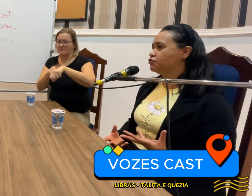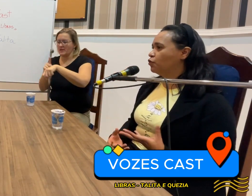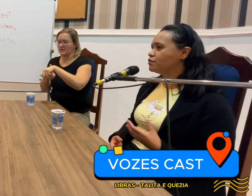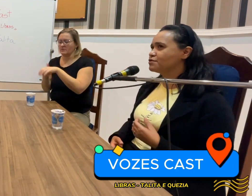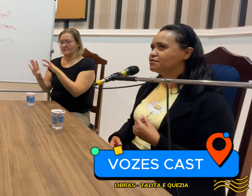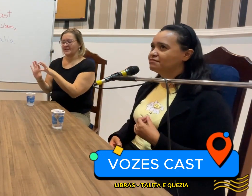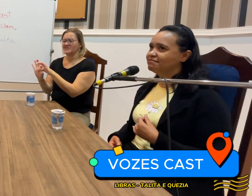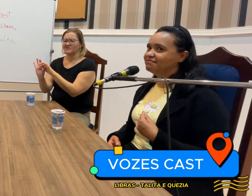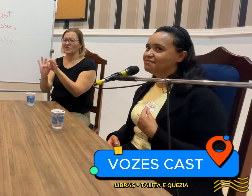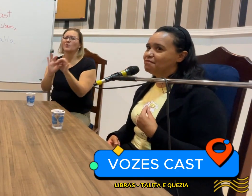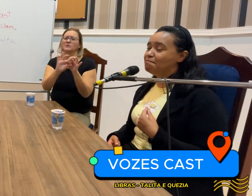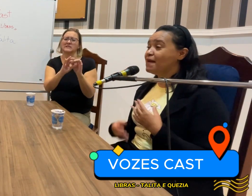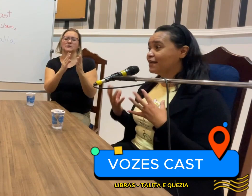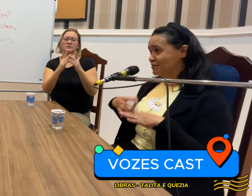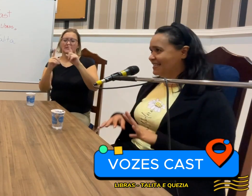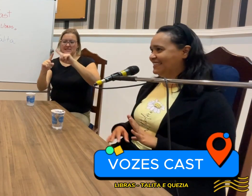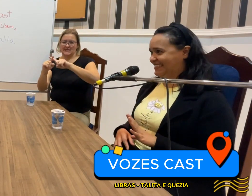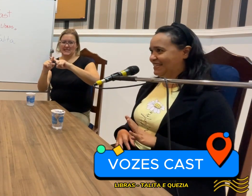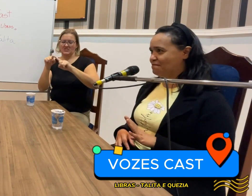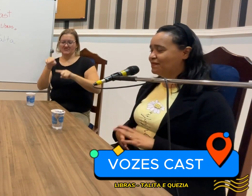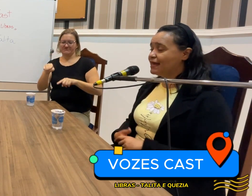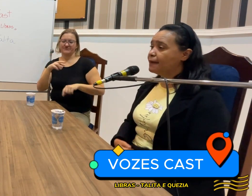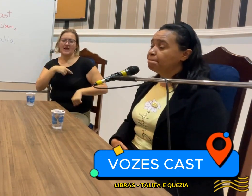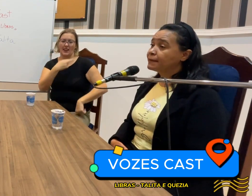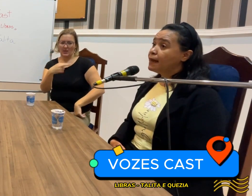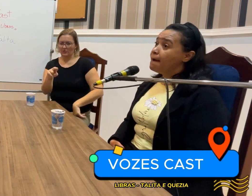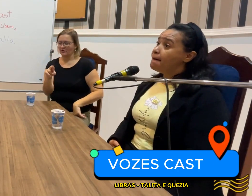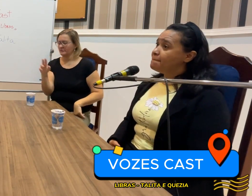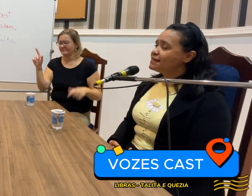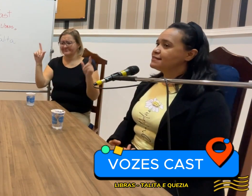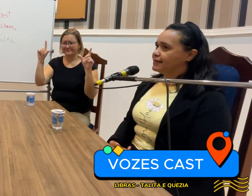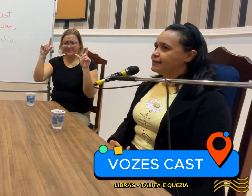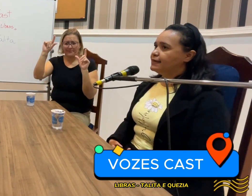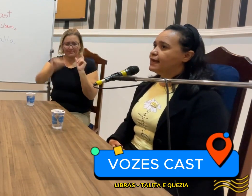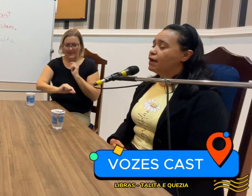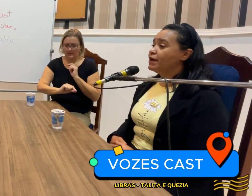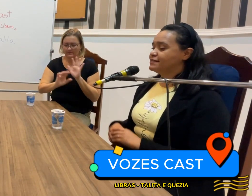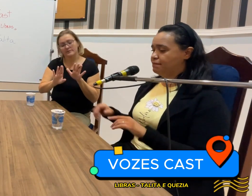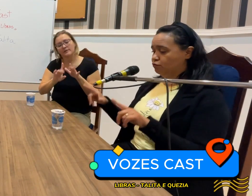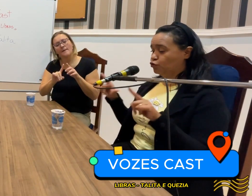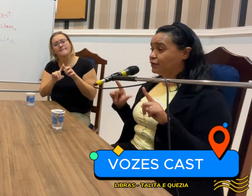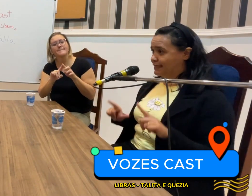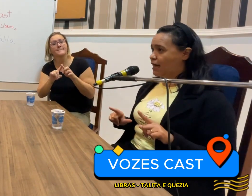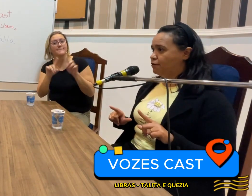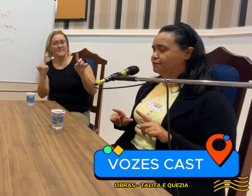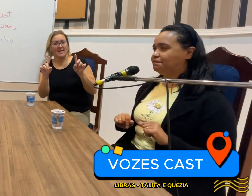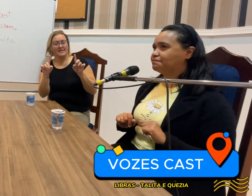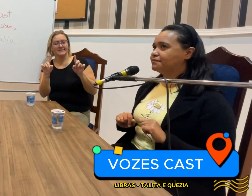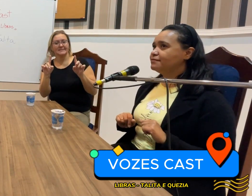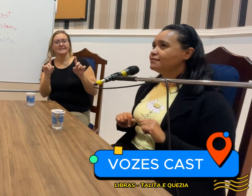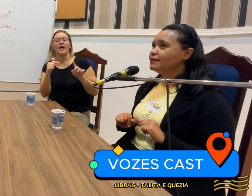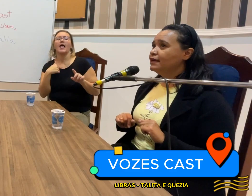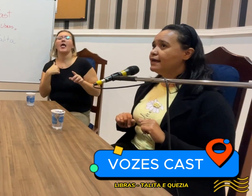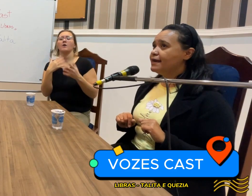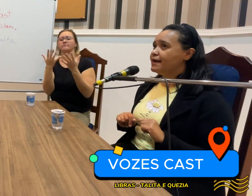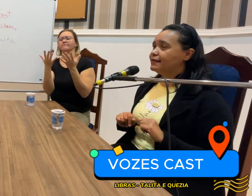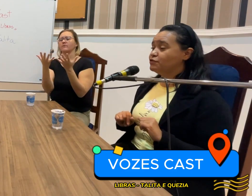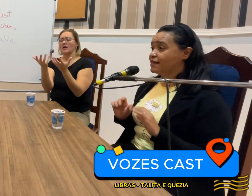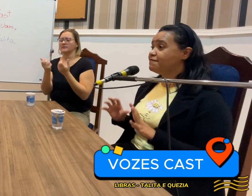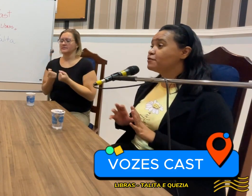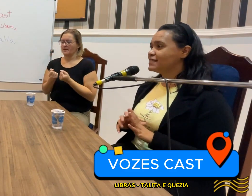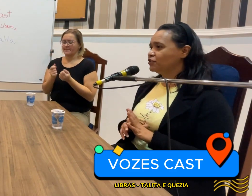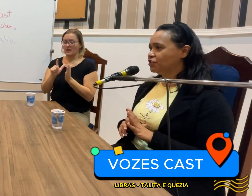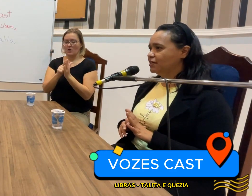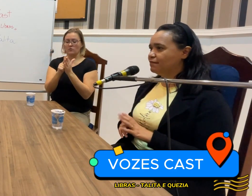contexto religioso, menos ainda, sim, né? Mas aí, eu recebi um jornal